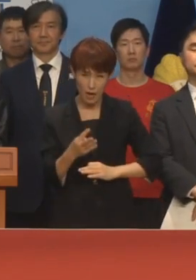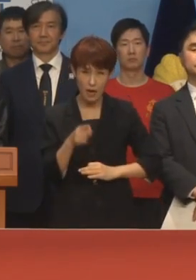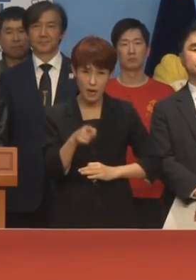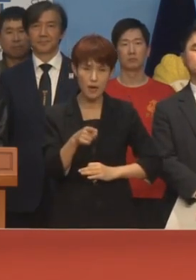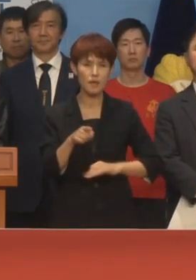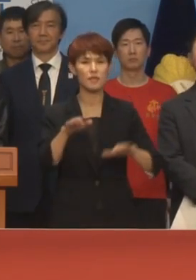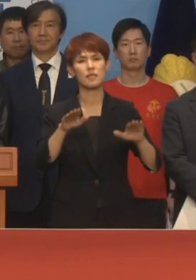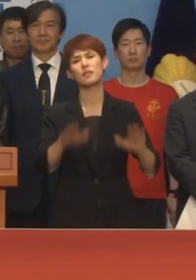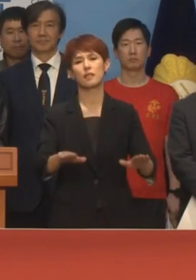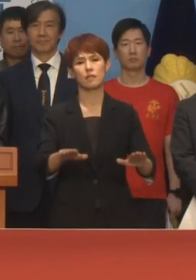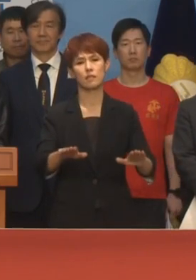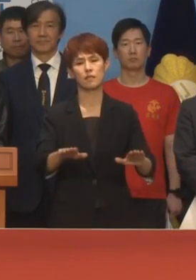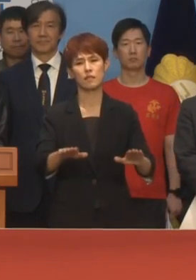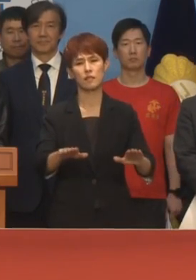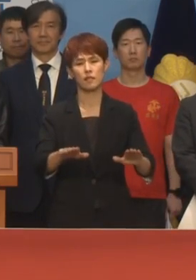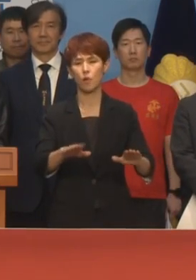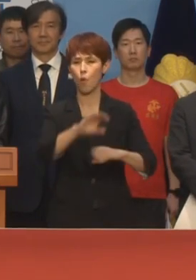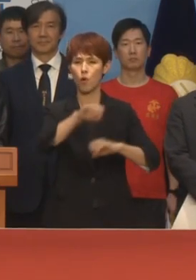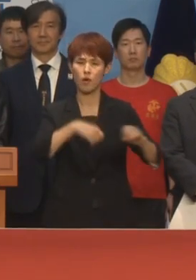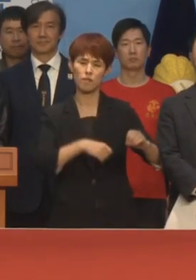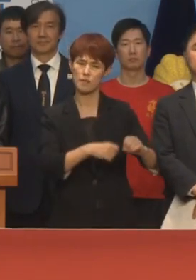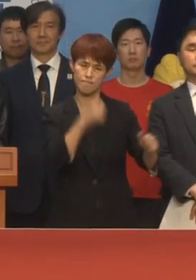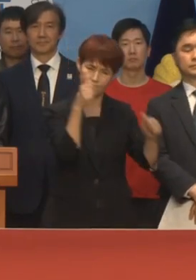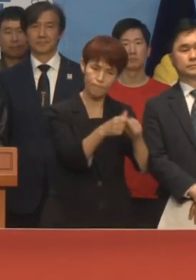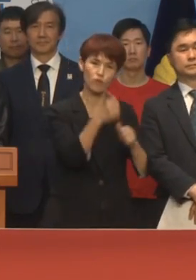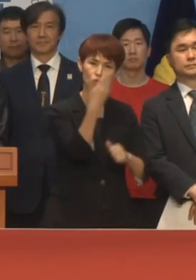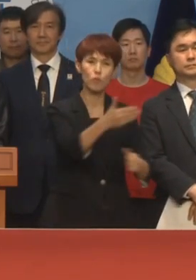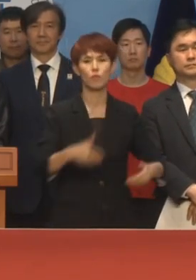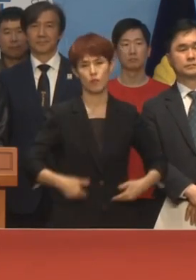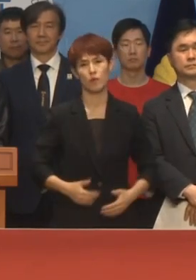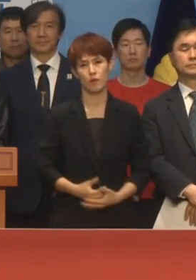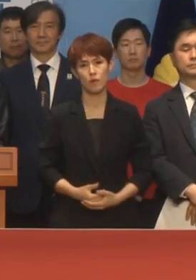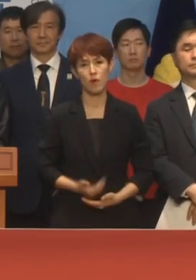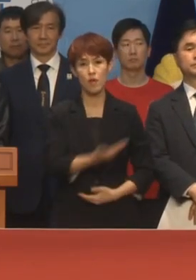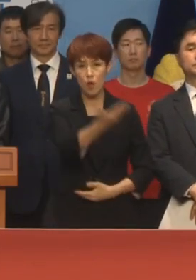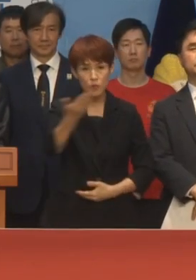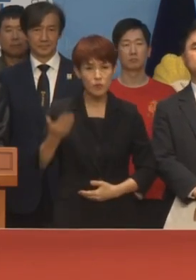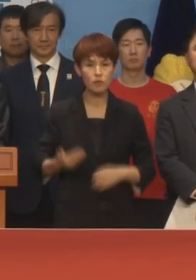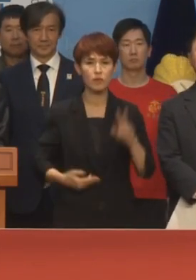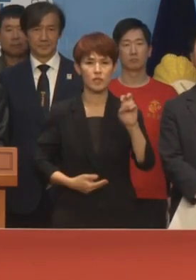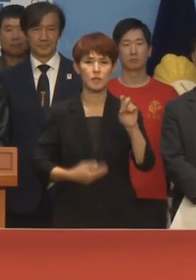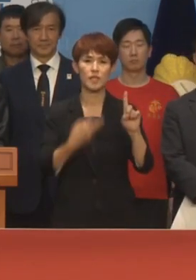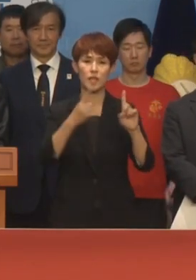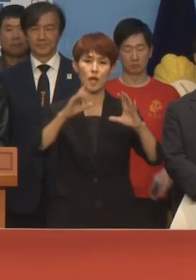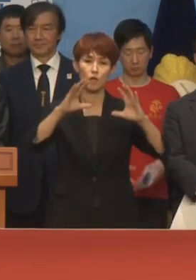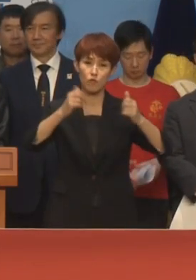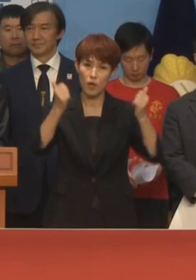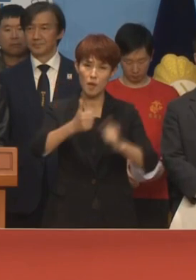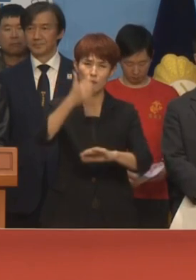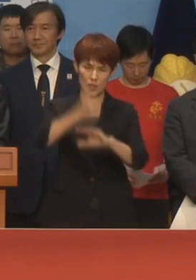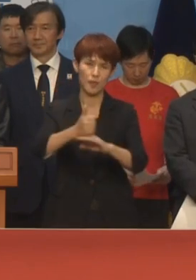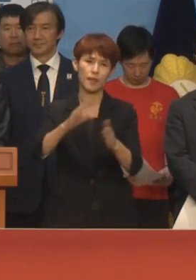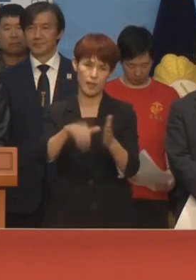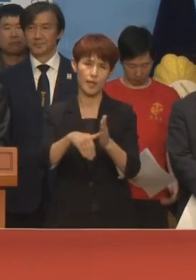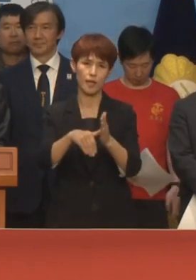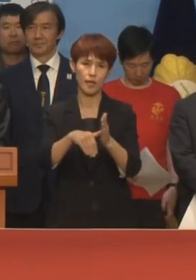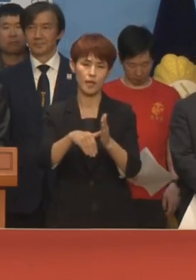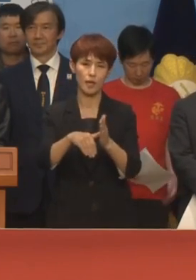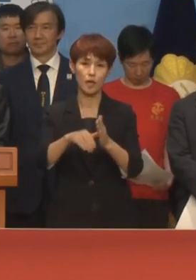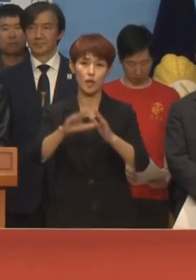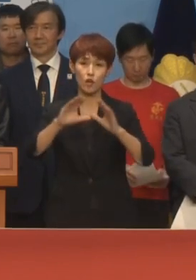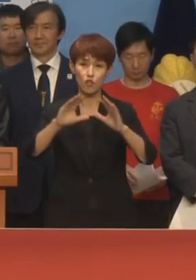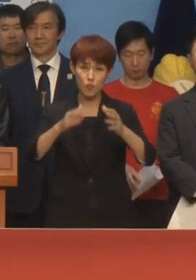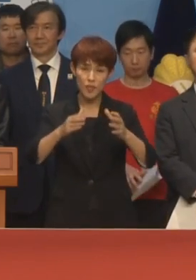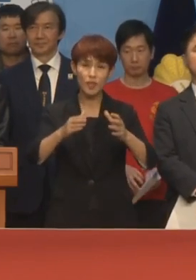이제는 누군가 지적해야 할 때입니다. 여러분께서 21대 국회 마지막에 그래도